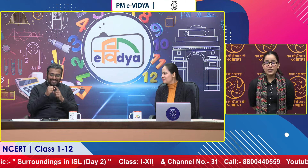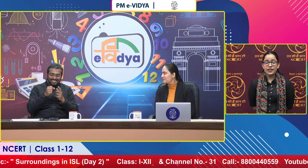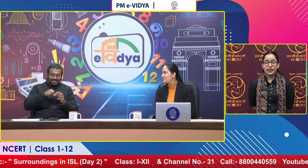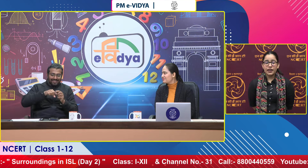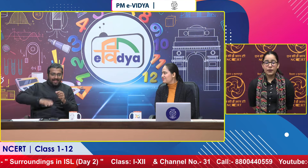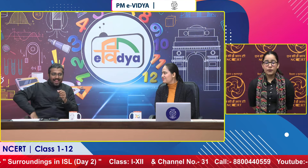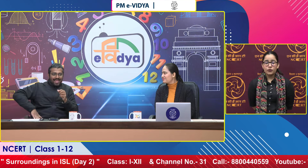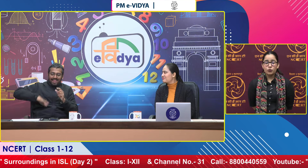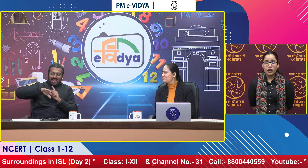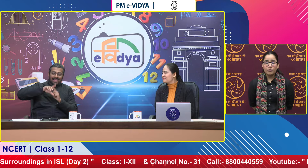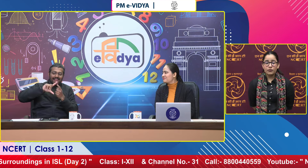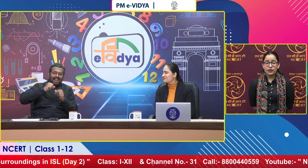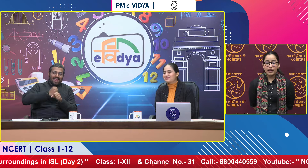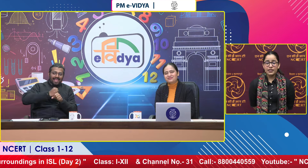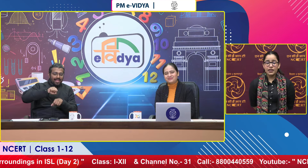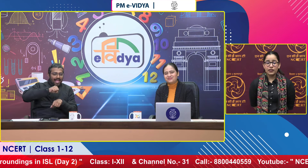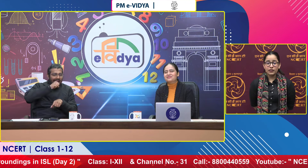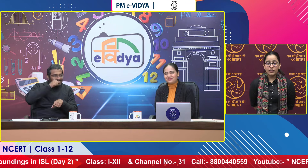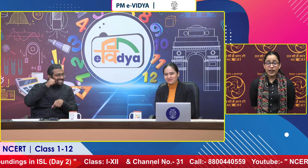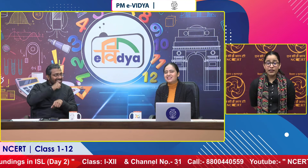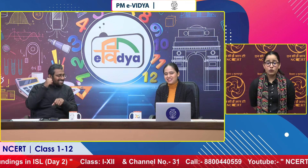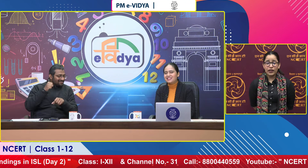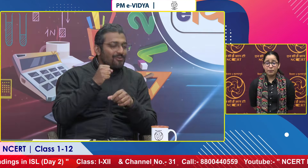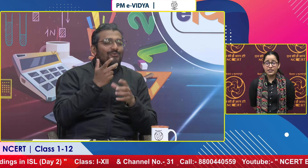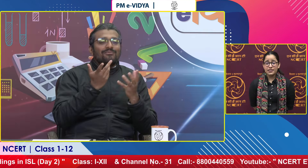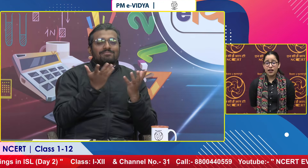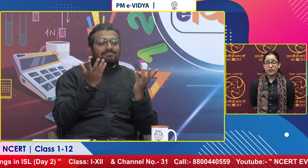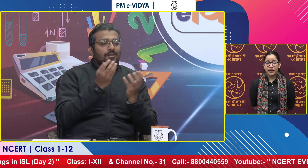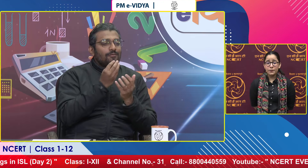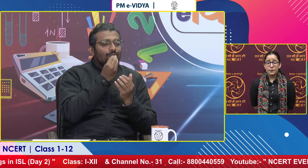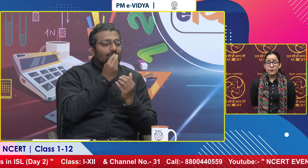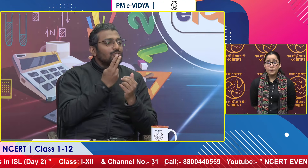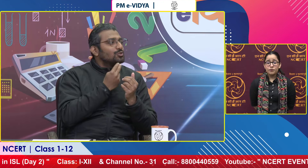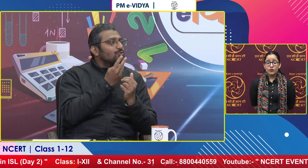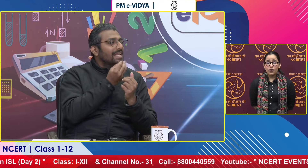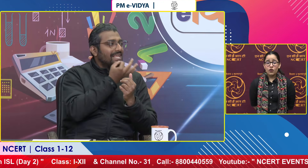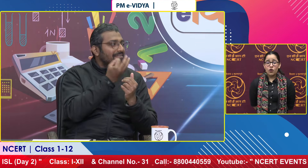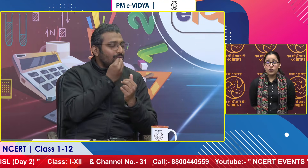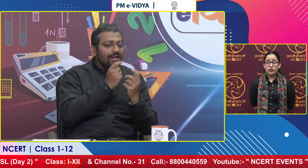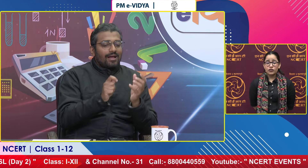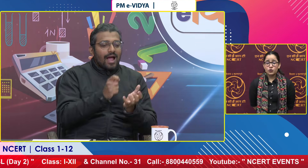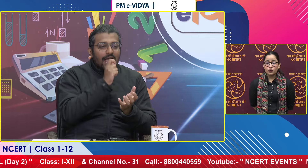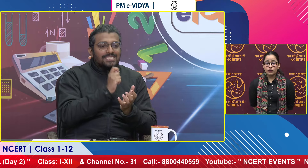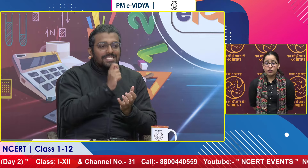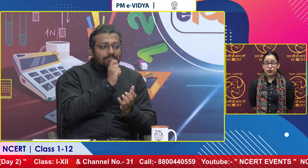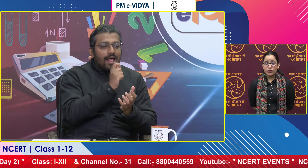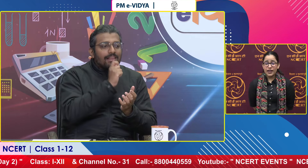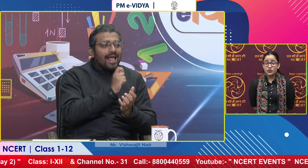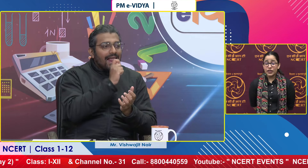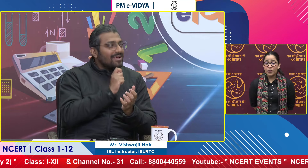का साइन ये है, क्योंकि हम ऐसे ही लेग पीस ऐसे खाते हैं और आइसक्रीम